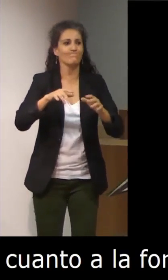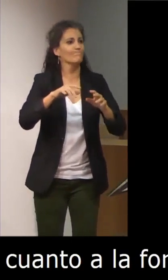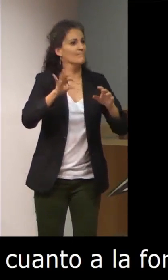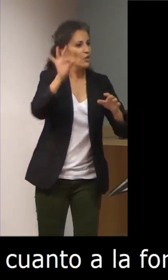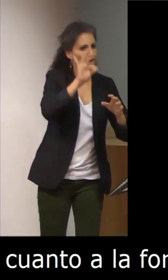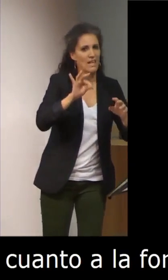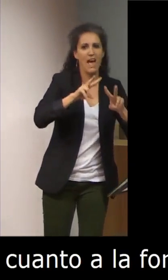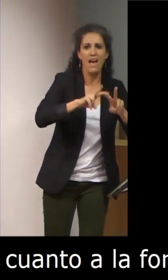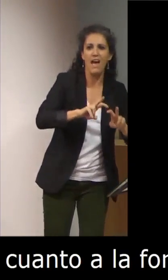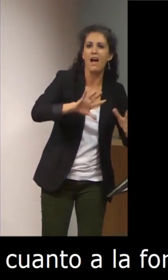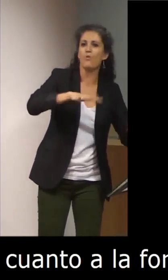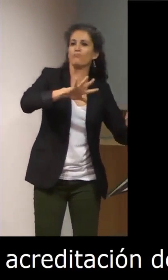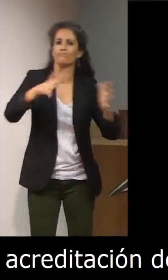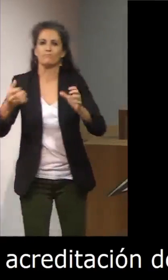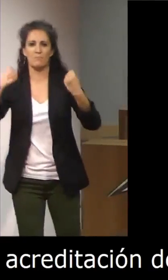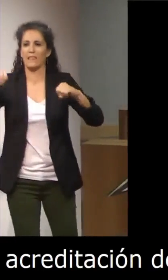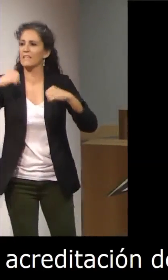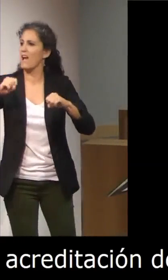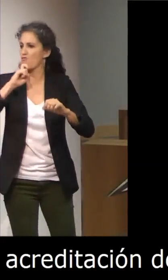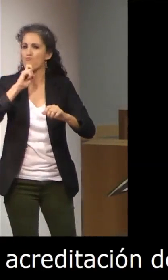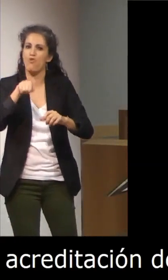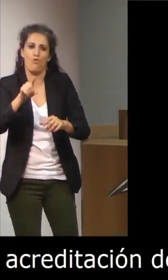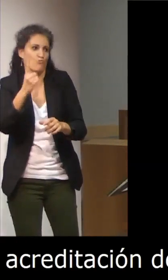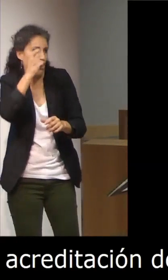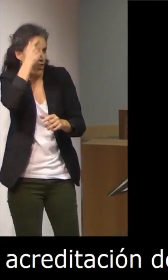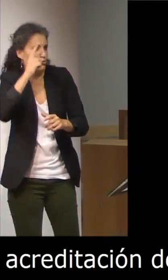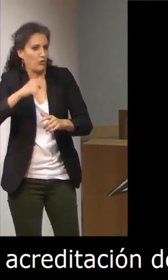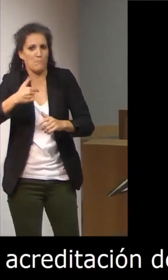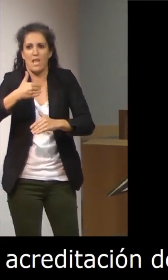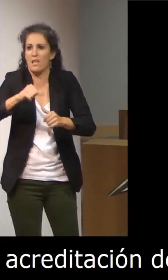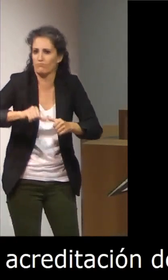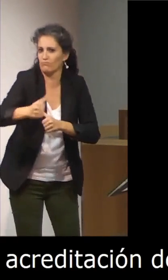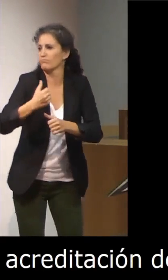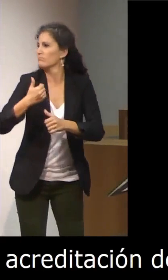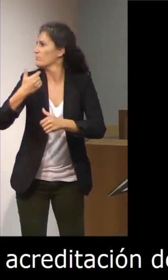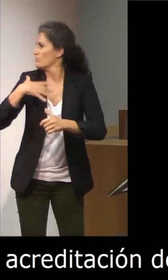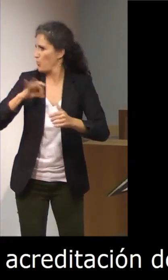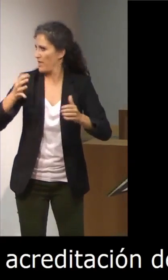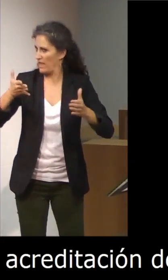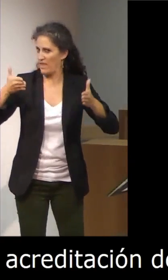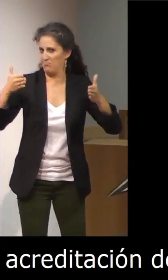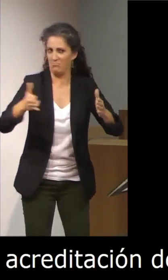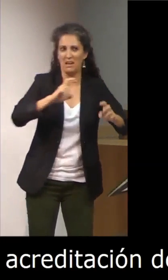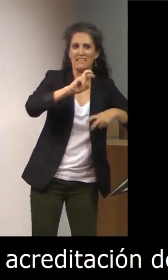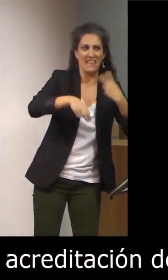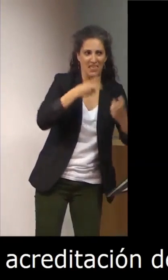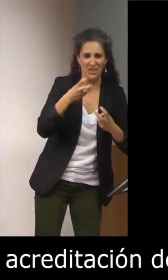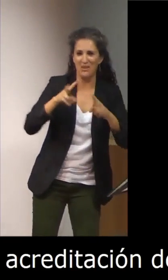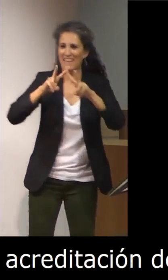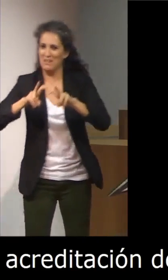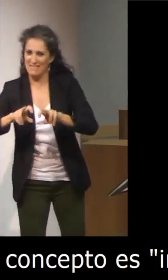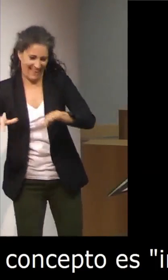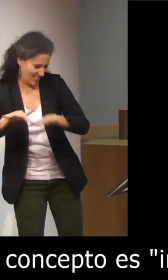de la investigación acción implementar la teoría en la práctica creemos que es un concepto en el que nos